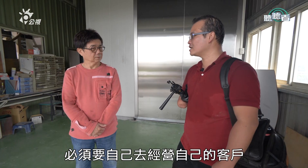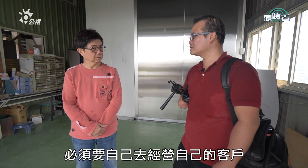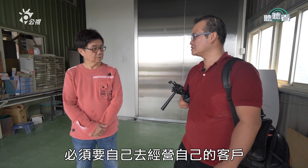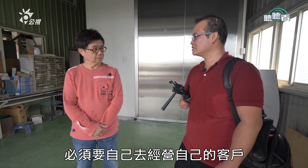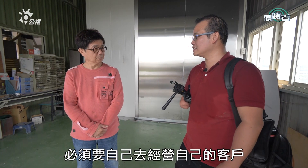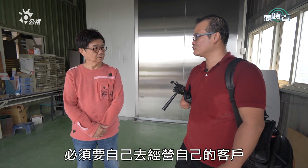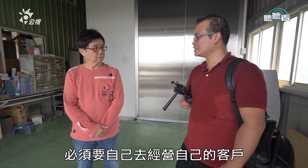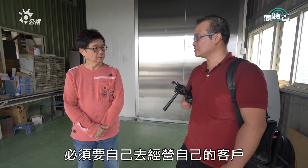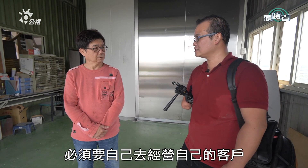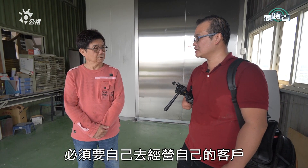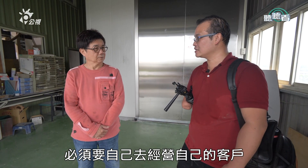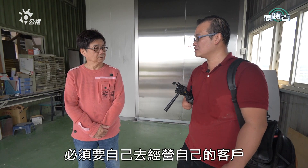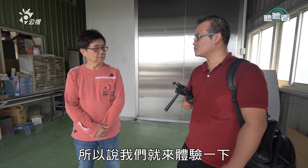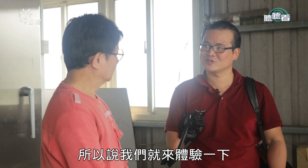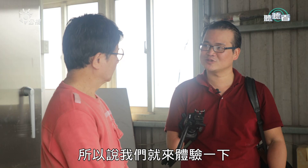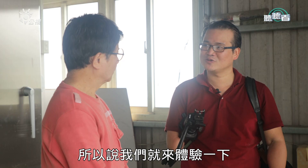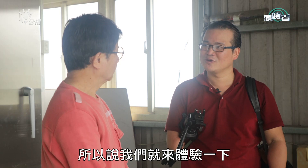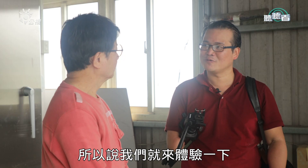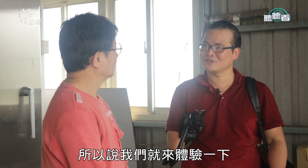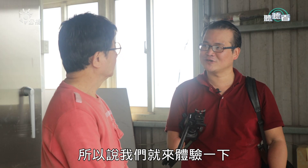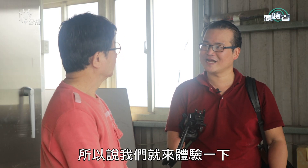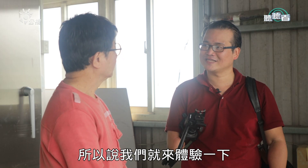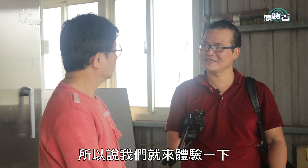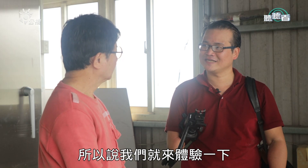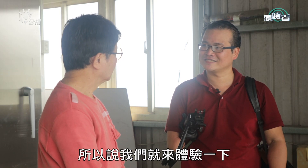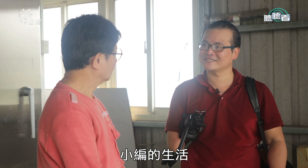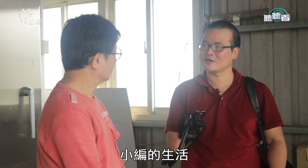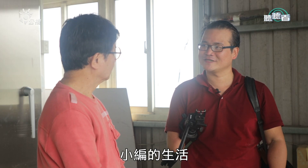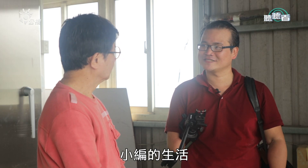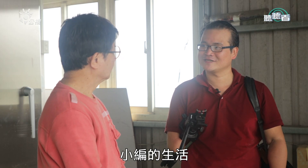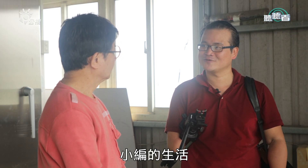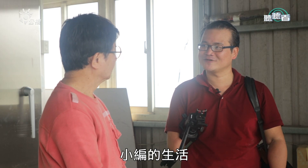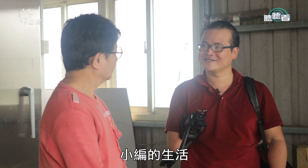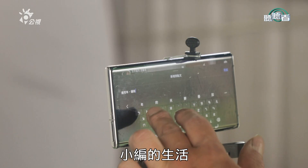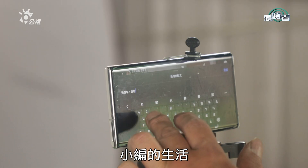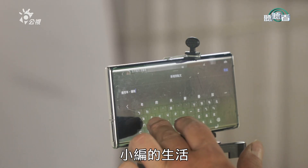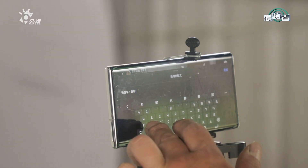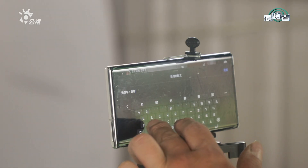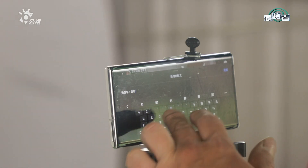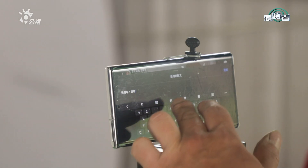要自己去经营自己的客户，所以说我们就来体验一下小编的生活。